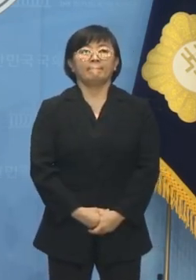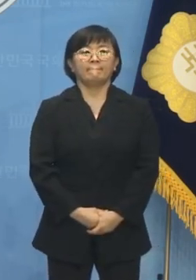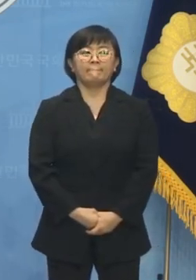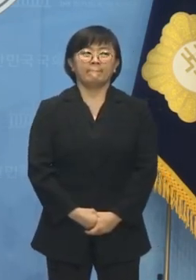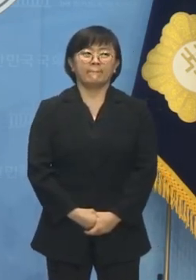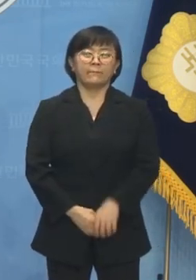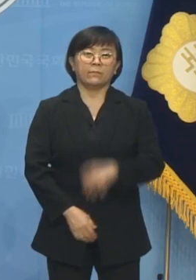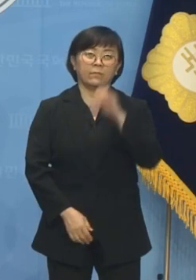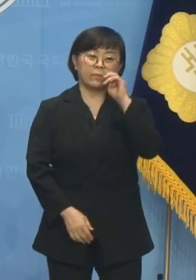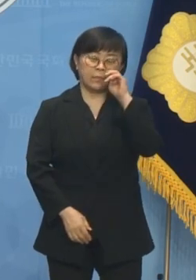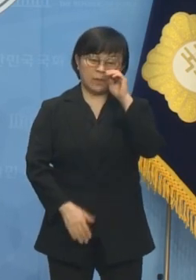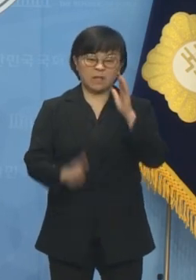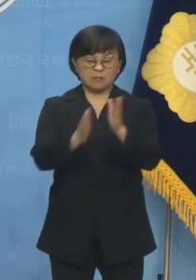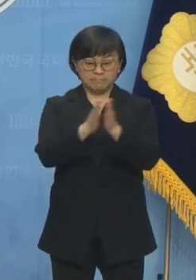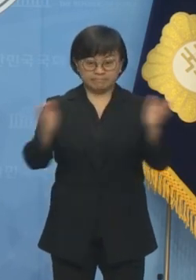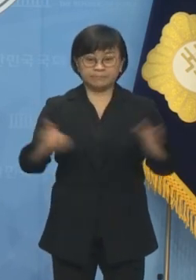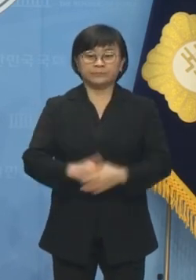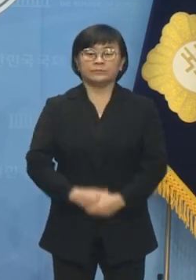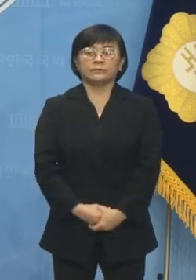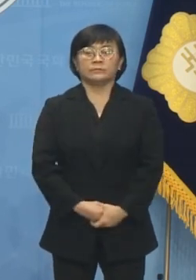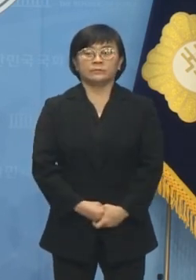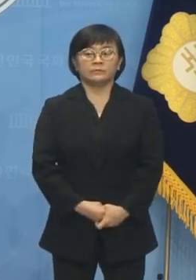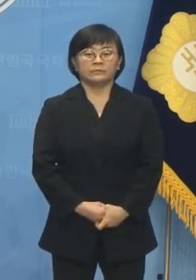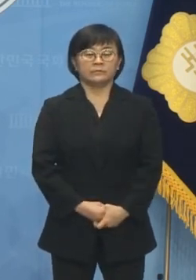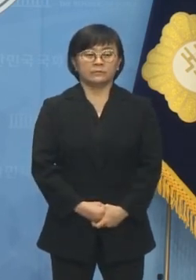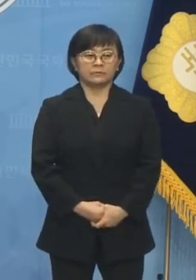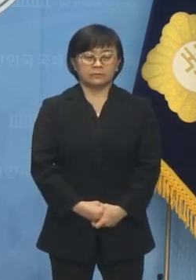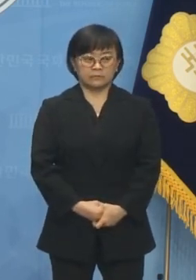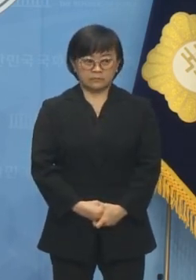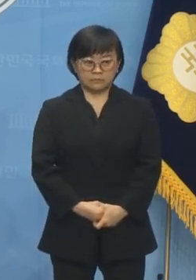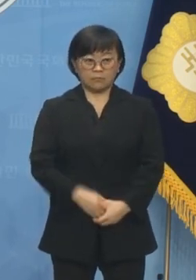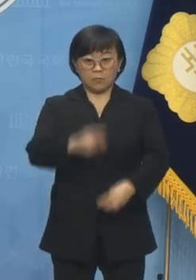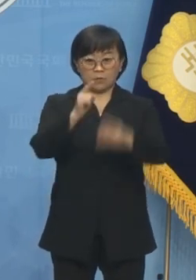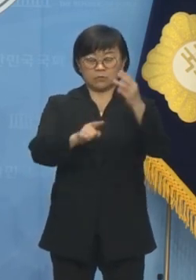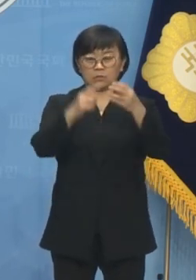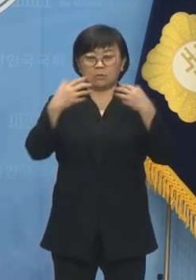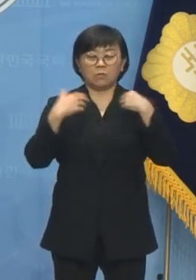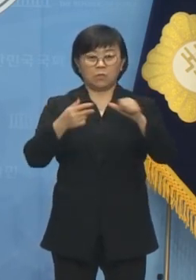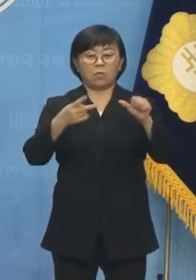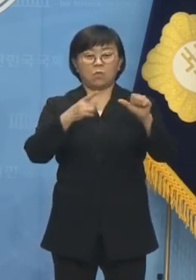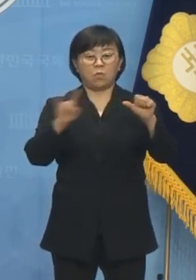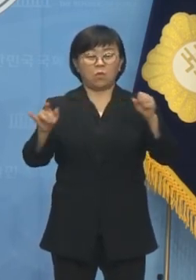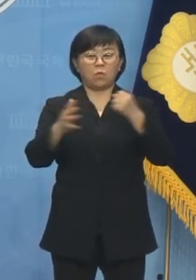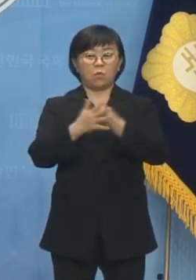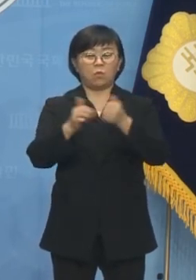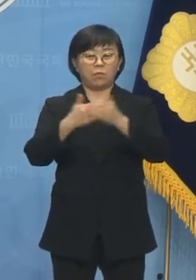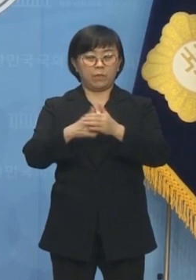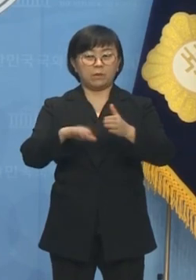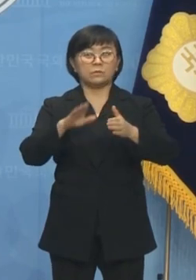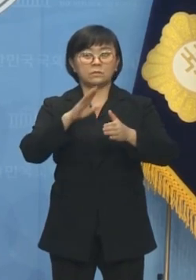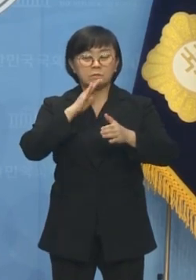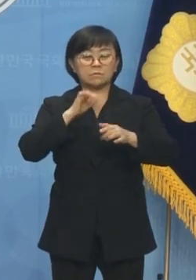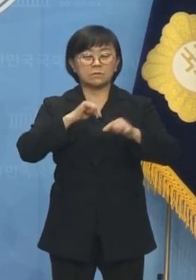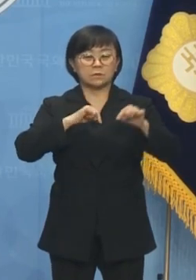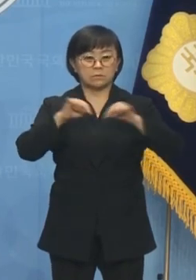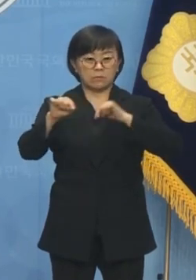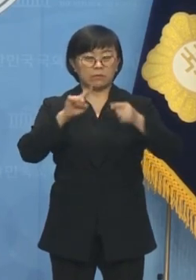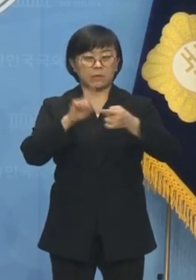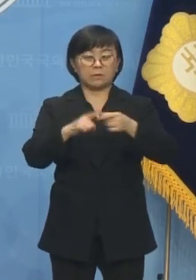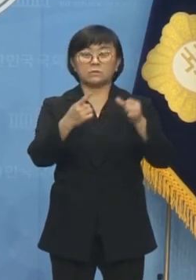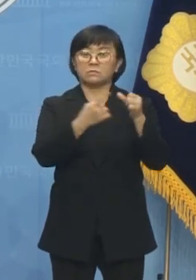부탁드립니다 브리핑 시작하겠습니다 윤석 정부 5대 실정 이체 양명주 첫